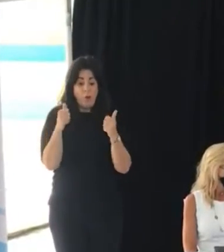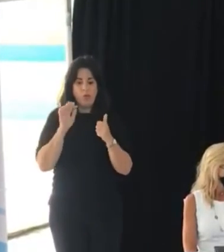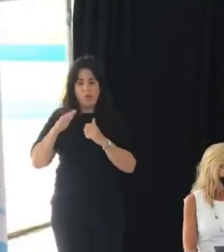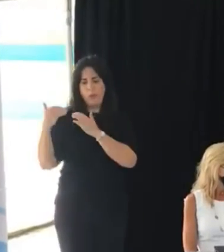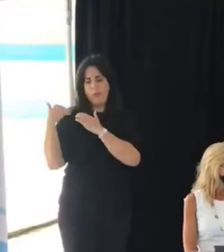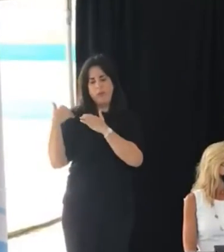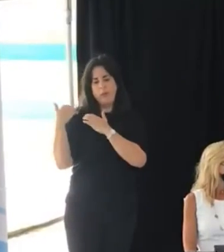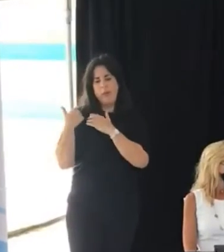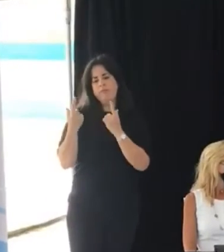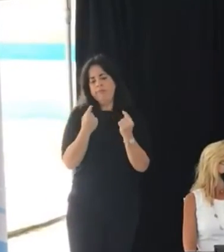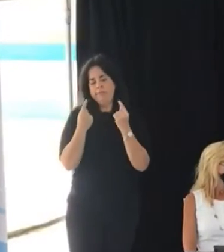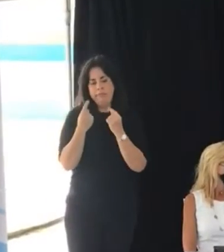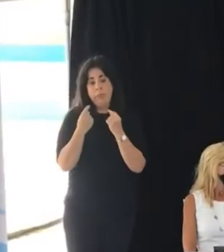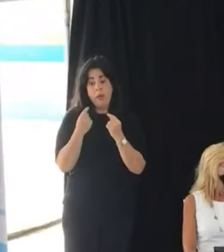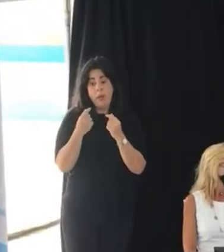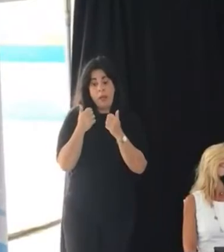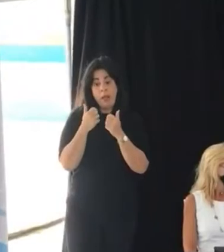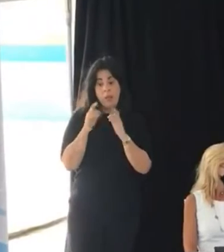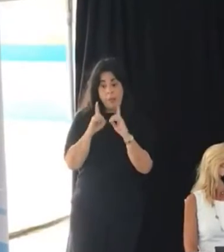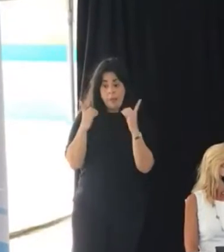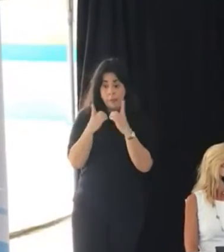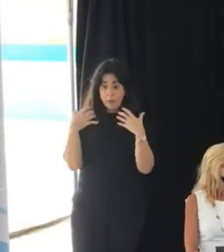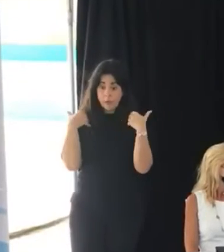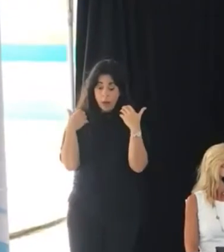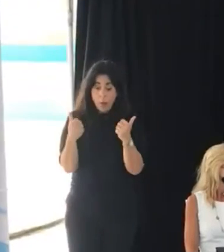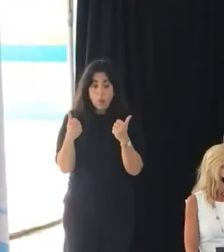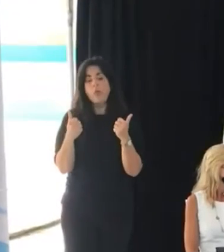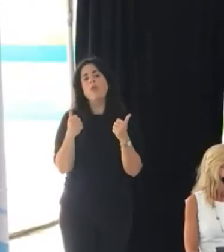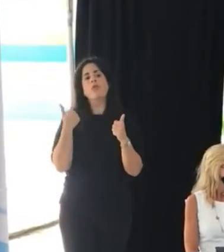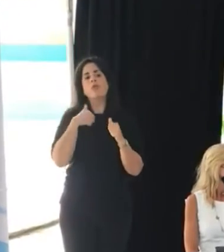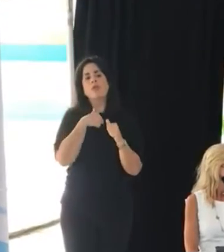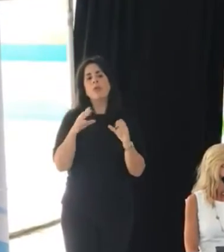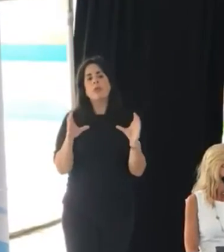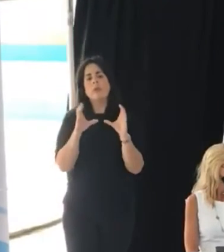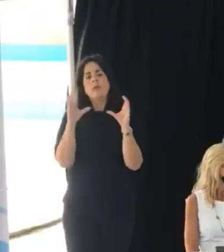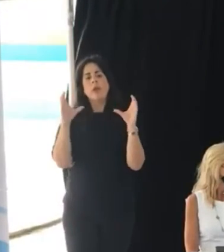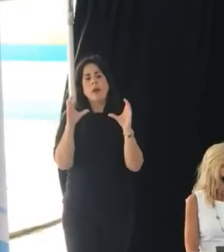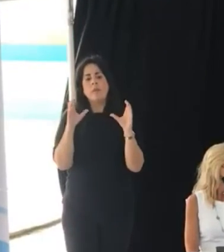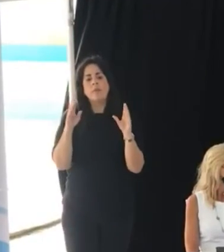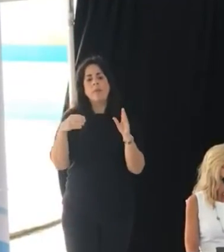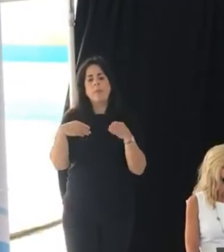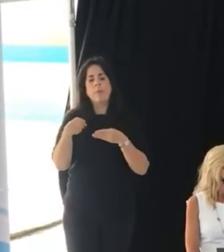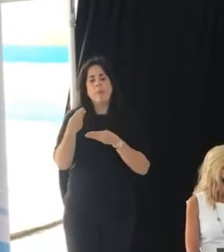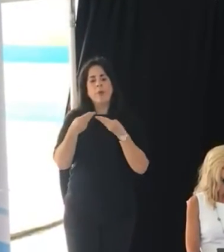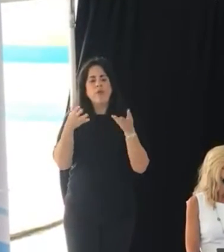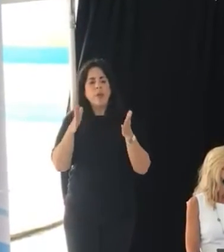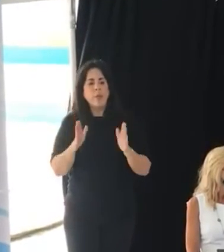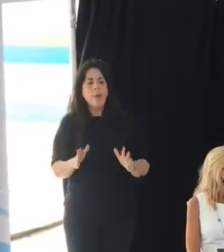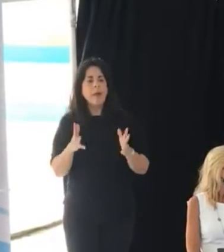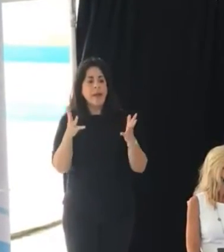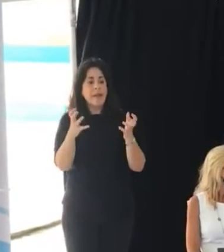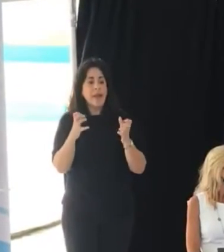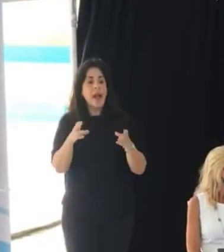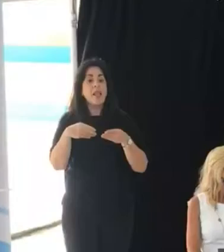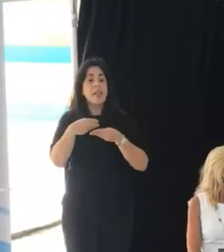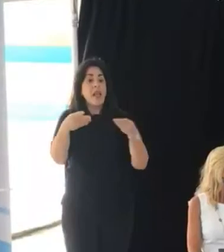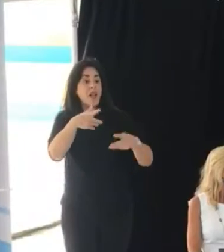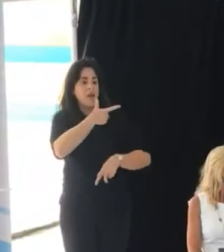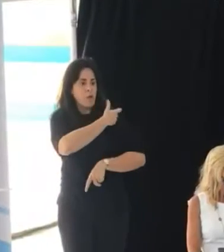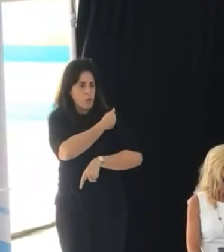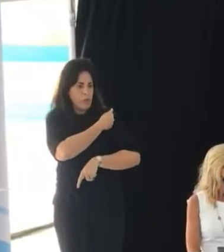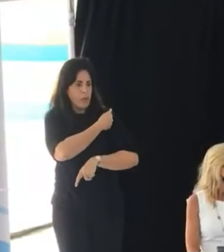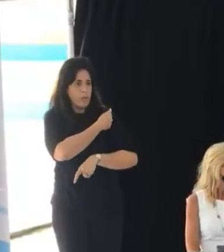proveedor. Nosotros, el Departamento de Salud, certificamos a aquellos proveedores, ¿verdad?, que quieran vacunar. Habiendo dicho